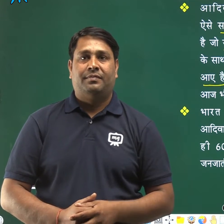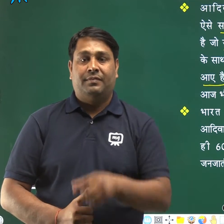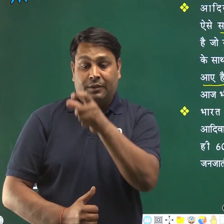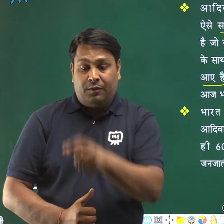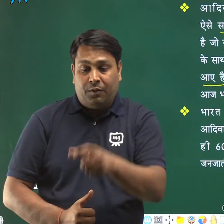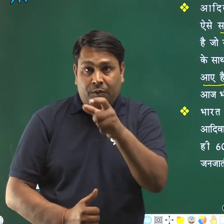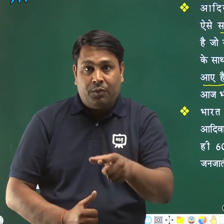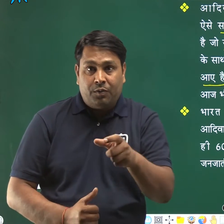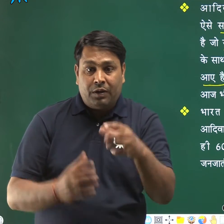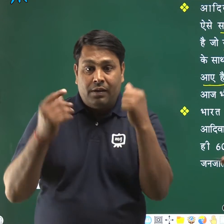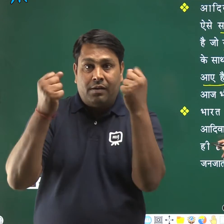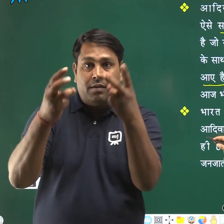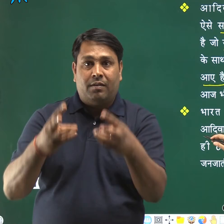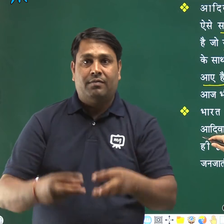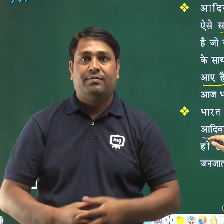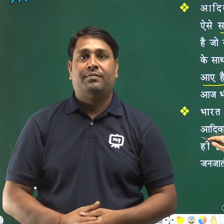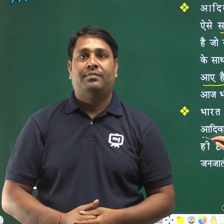आबादी